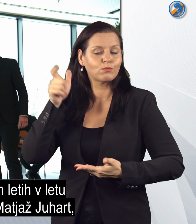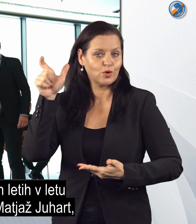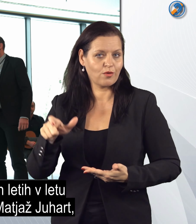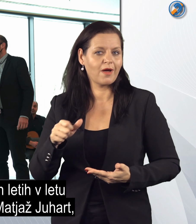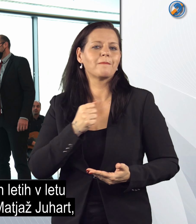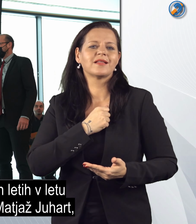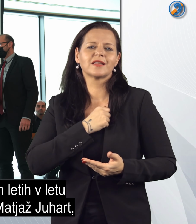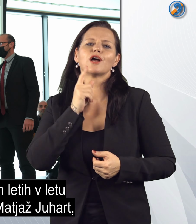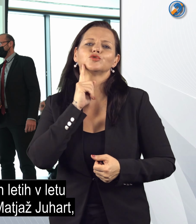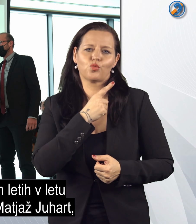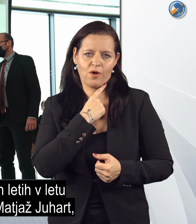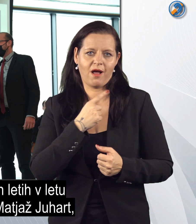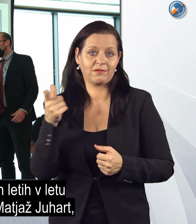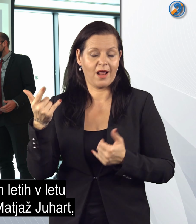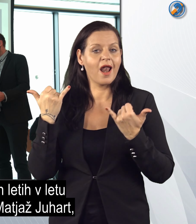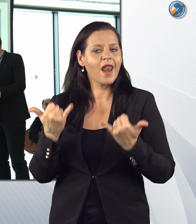Juhart,